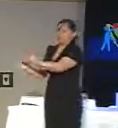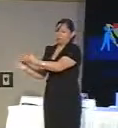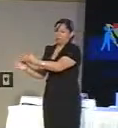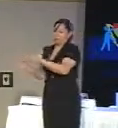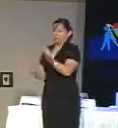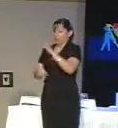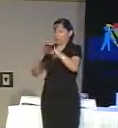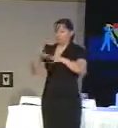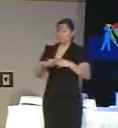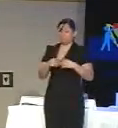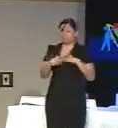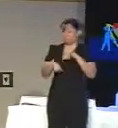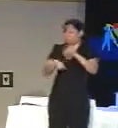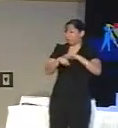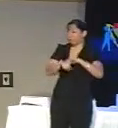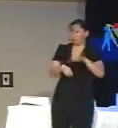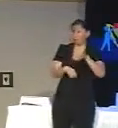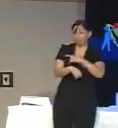salud.